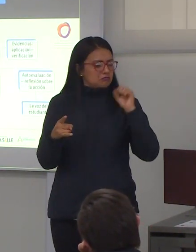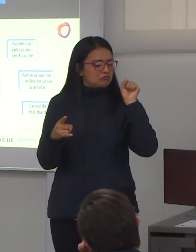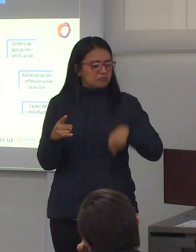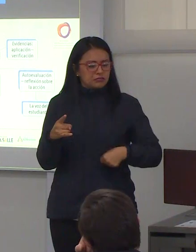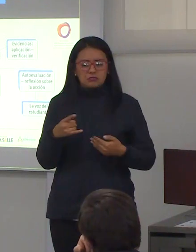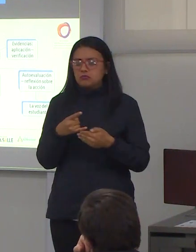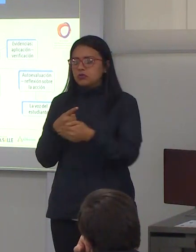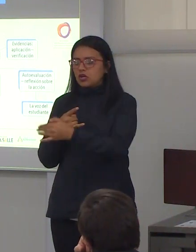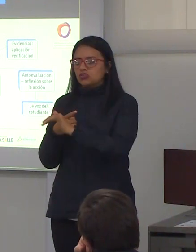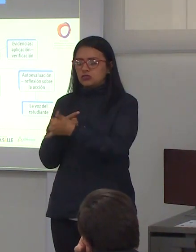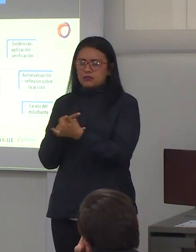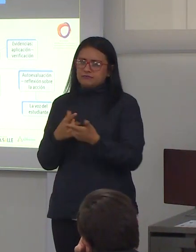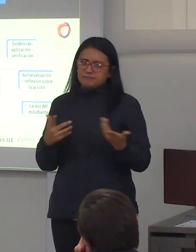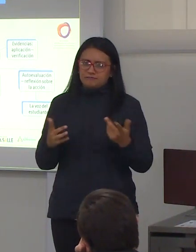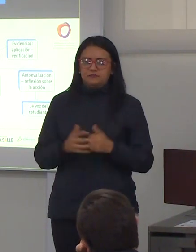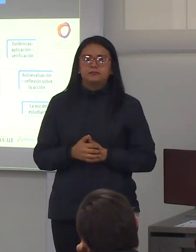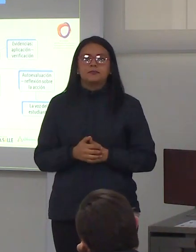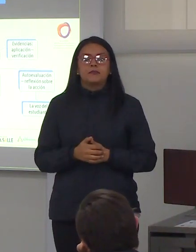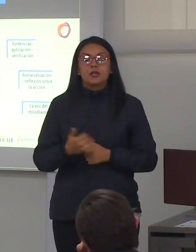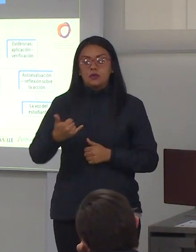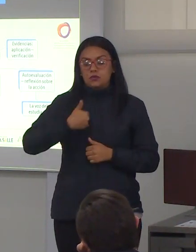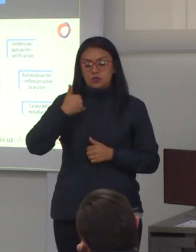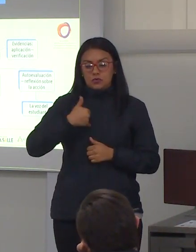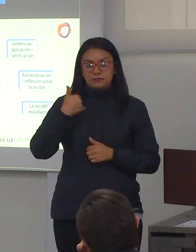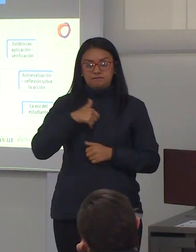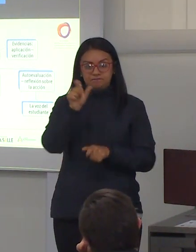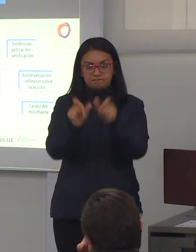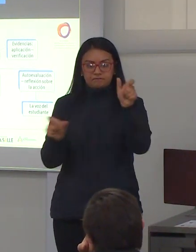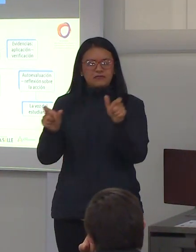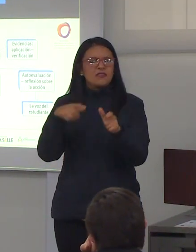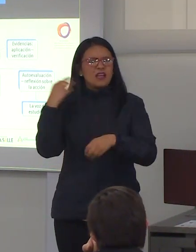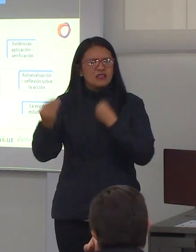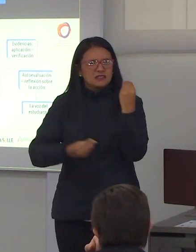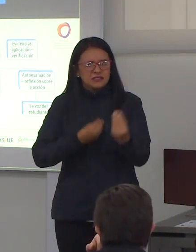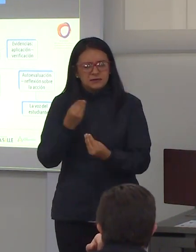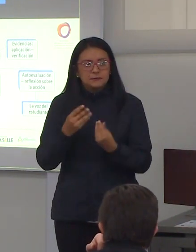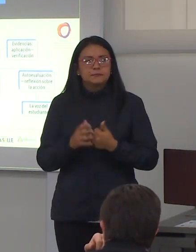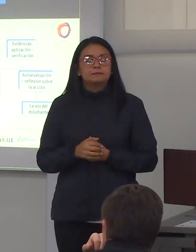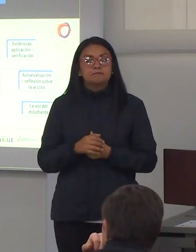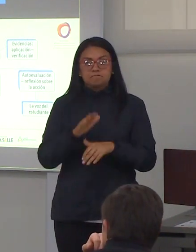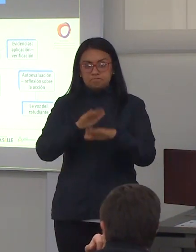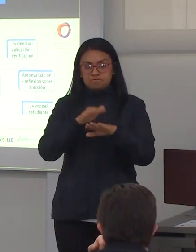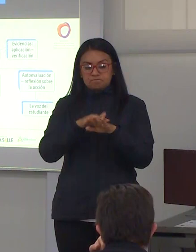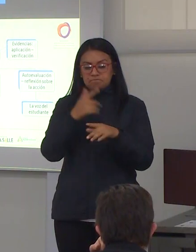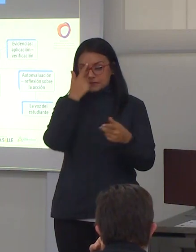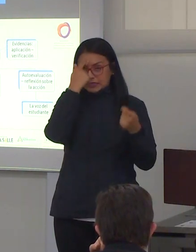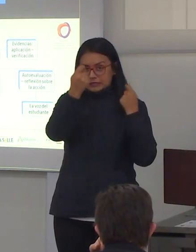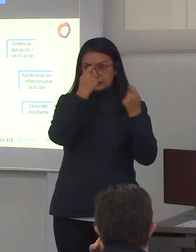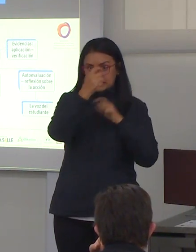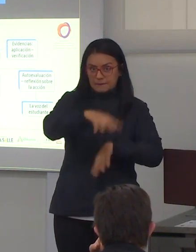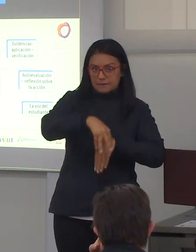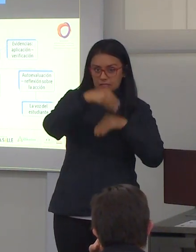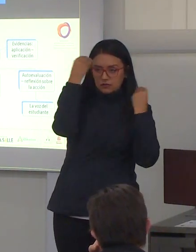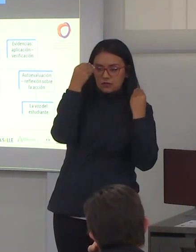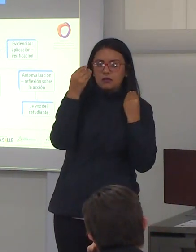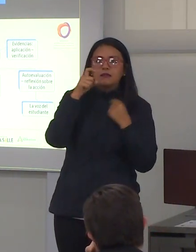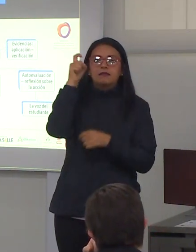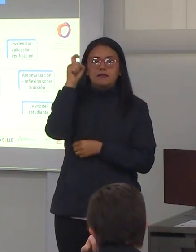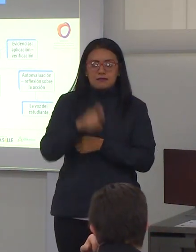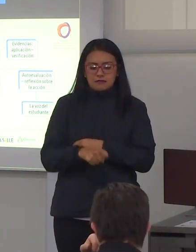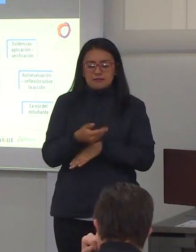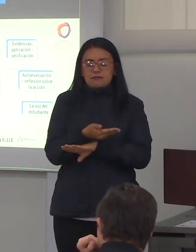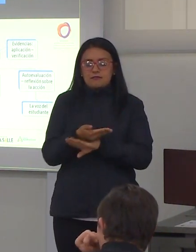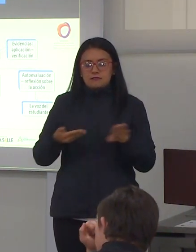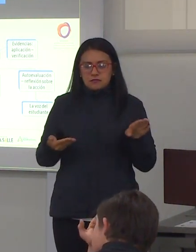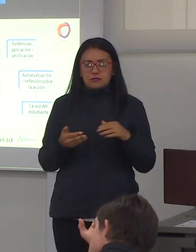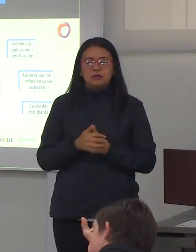con los jóvenes entonces ¿qué hay que hacer? miren la estrategia de aprendizaje requiere